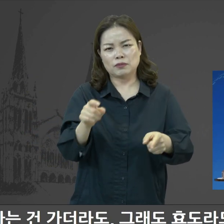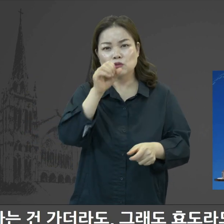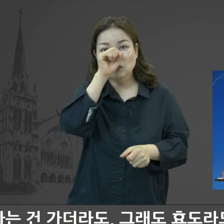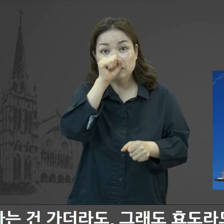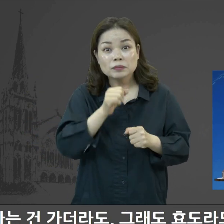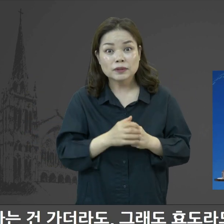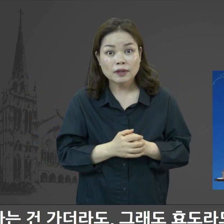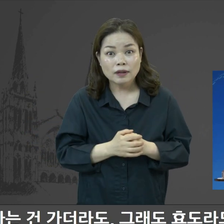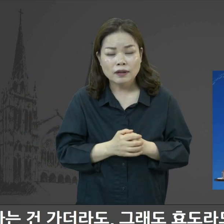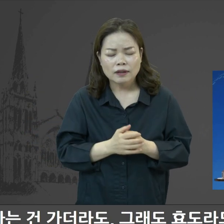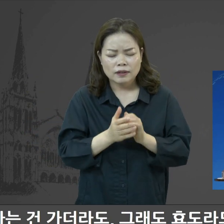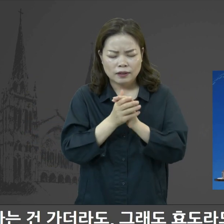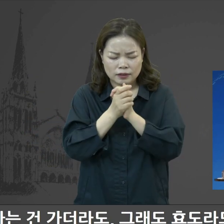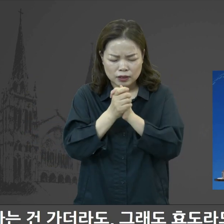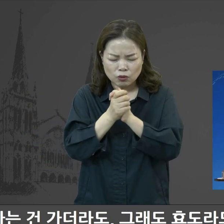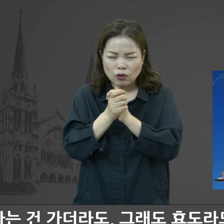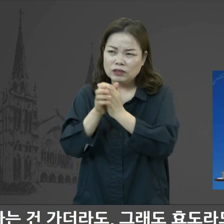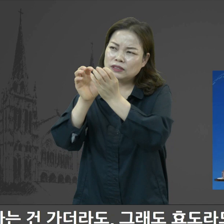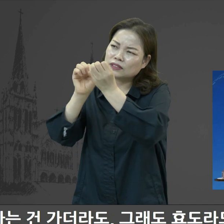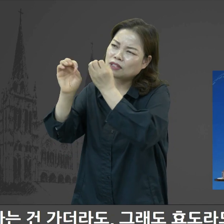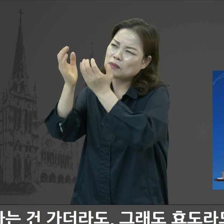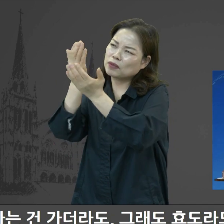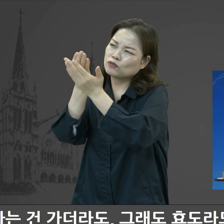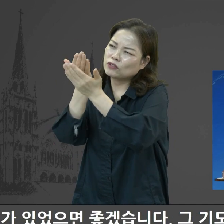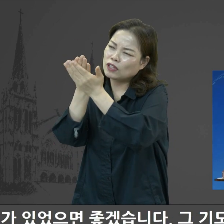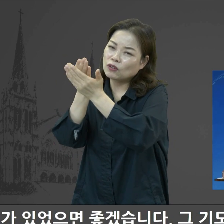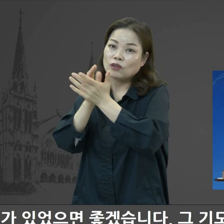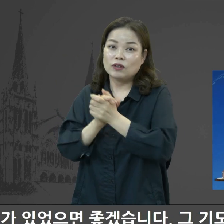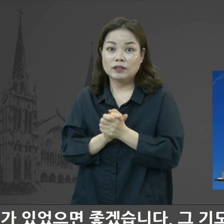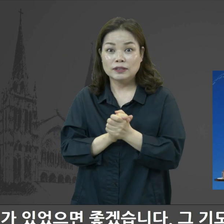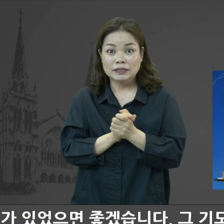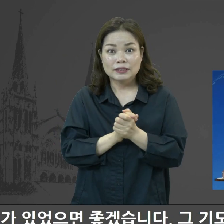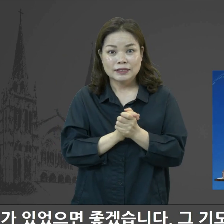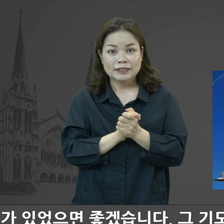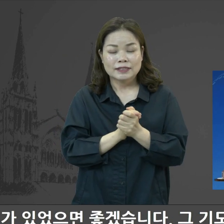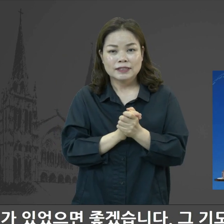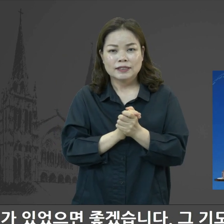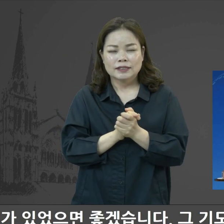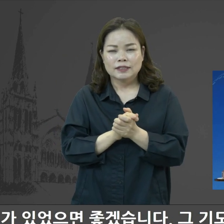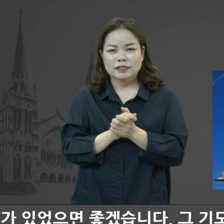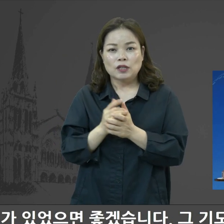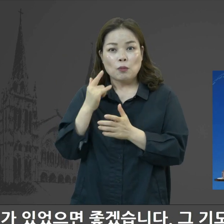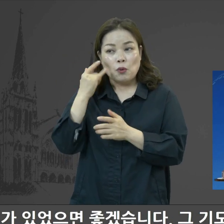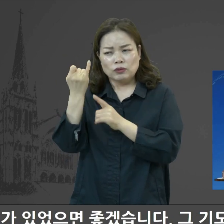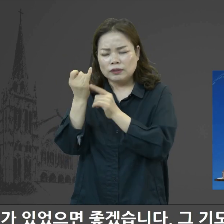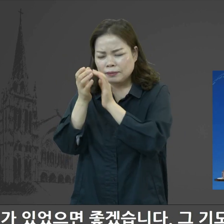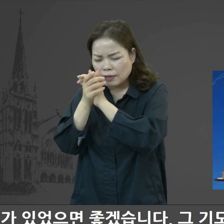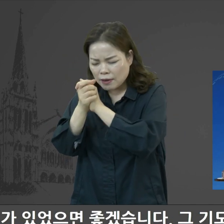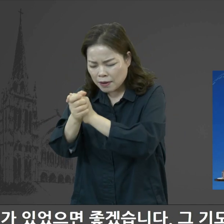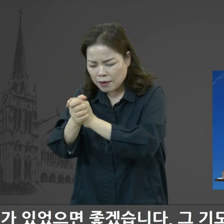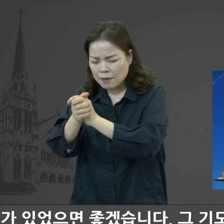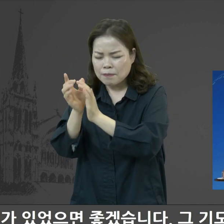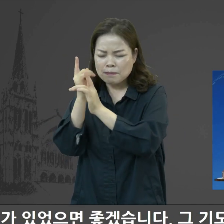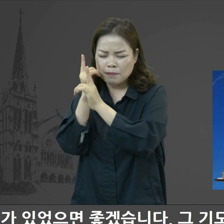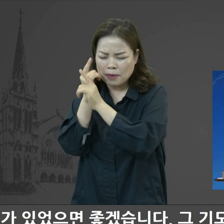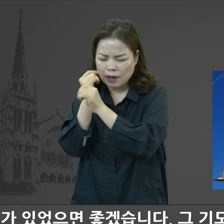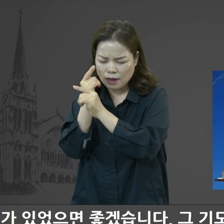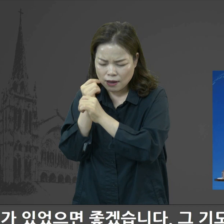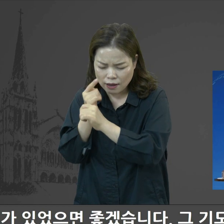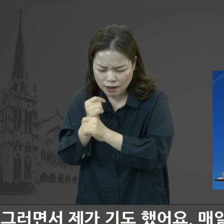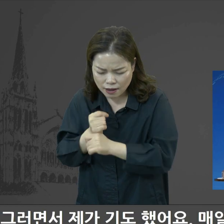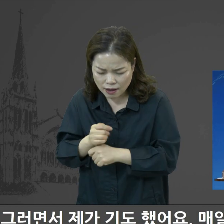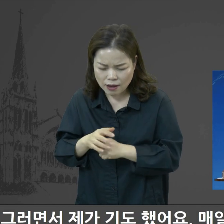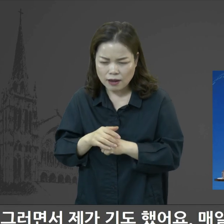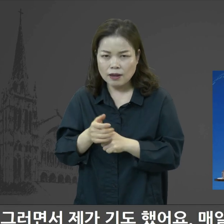좋겠습니다. 그 기도 하나만 들어주시면 좋겠습니다. 그러면서 제가 기도했어요. 매일매일